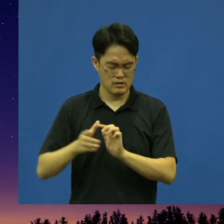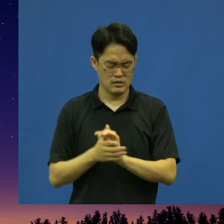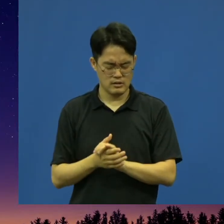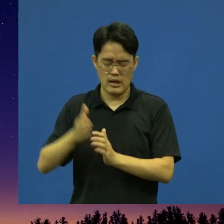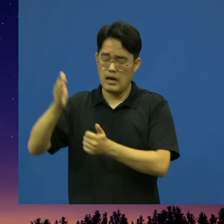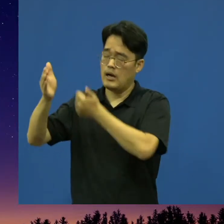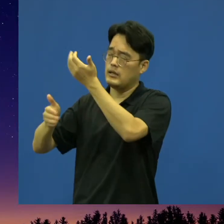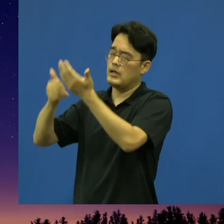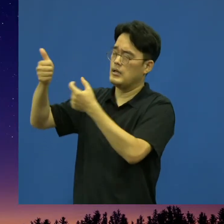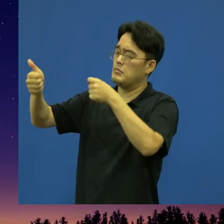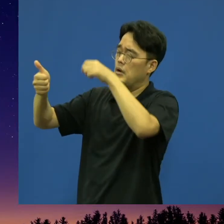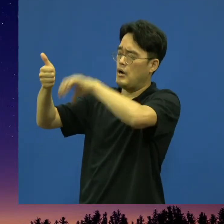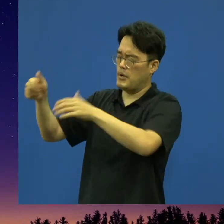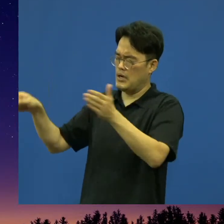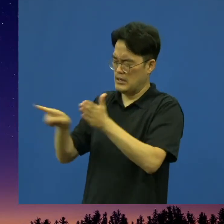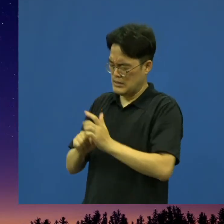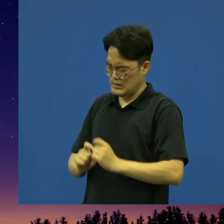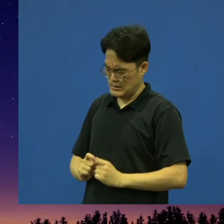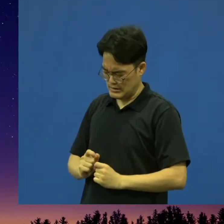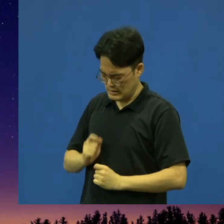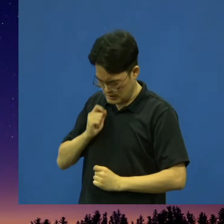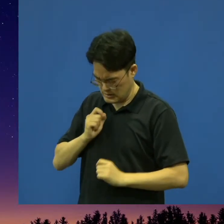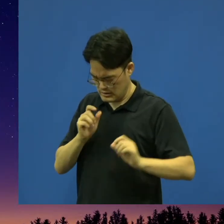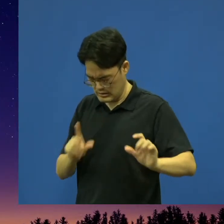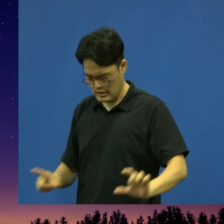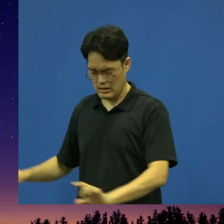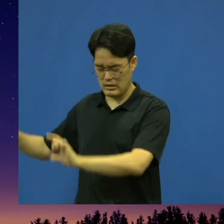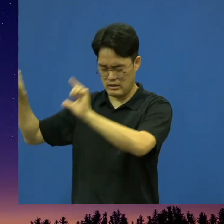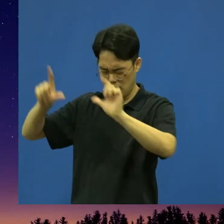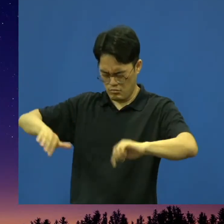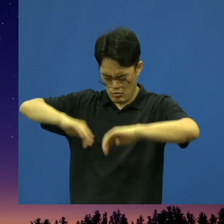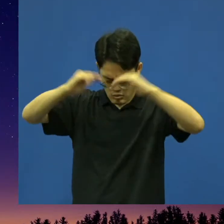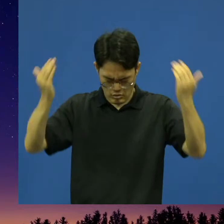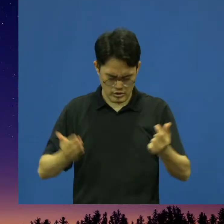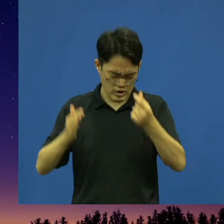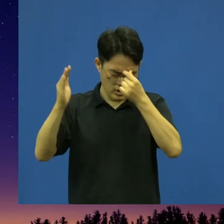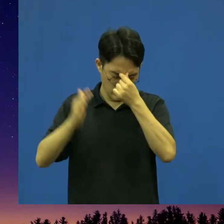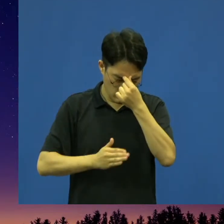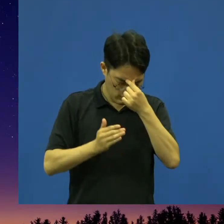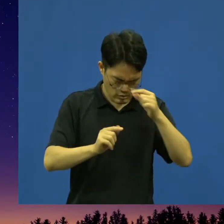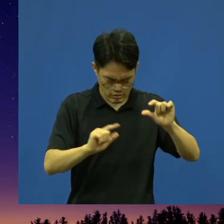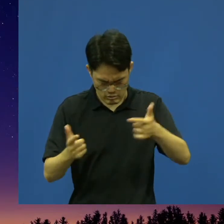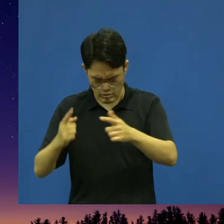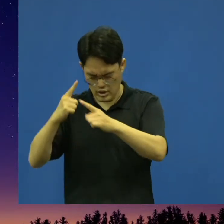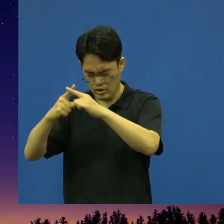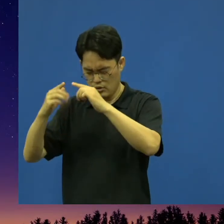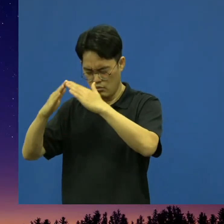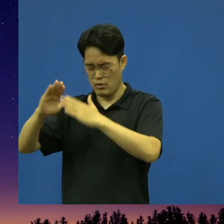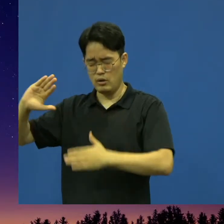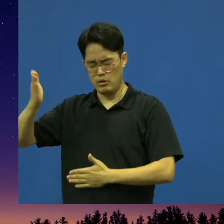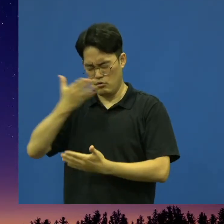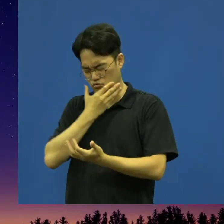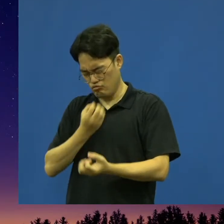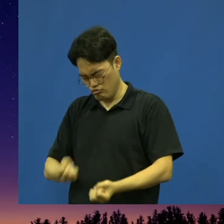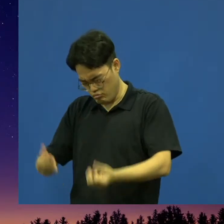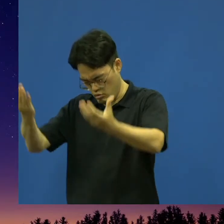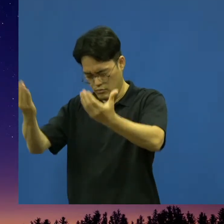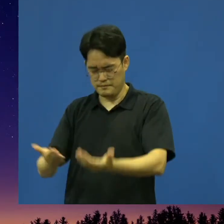하나님 앞에 신실하게 살아내는 모든 성도와 교회들이 되도록 축복해